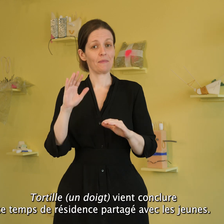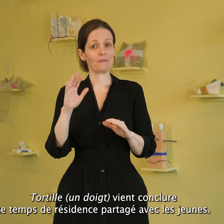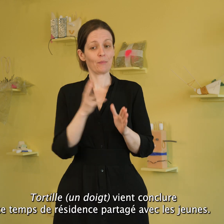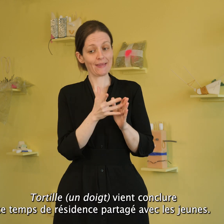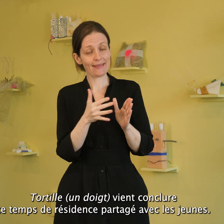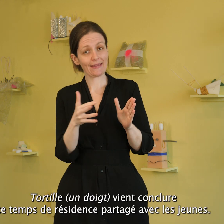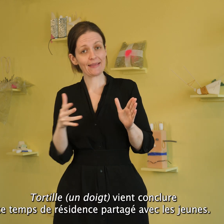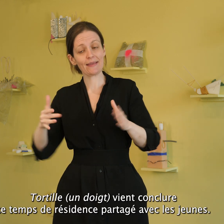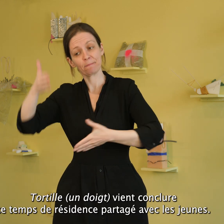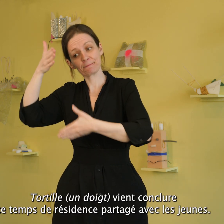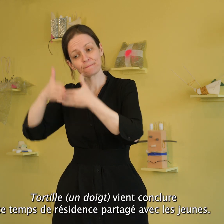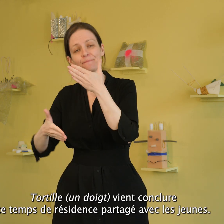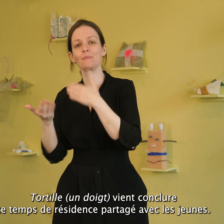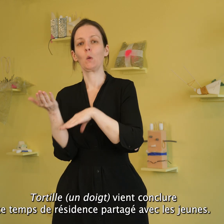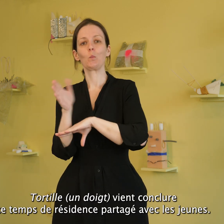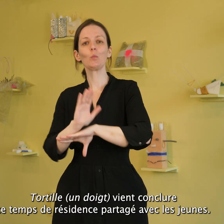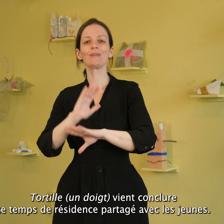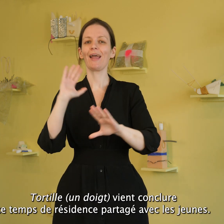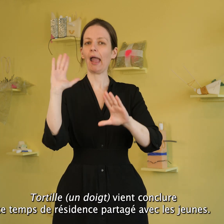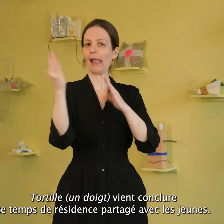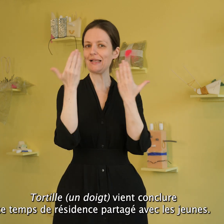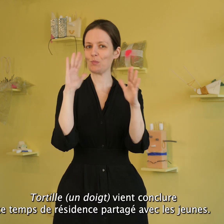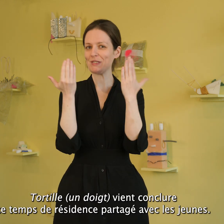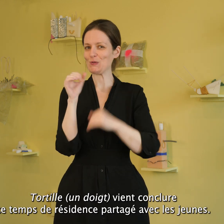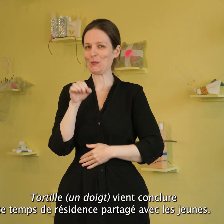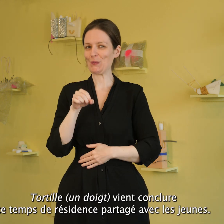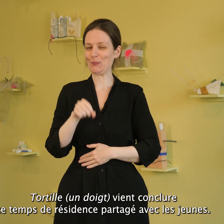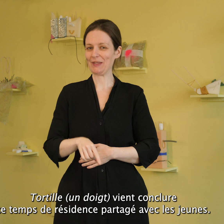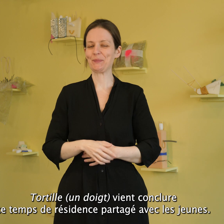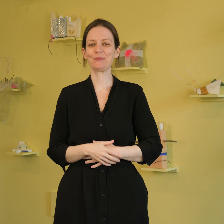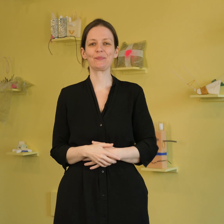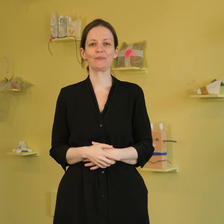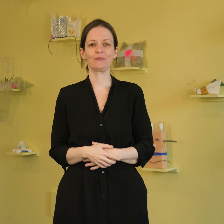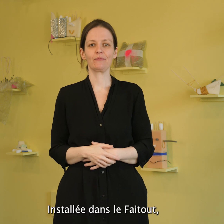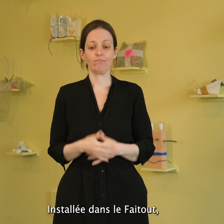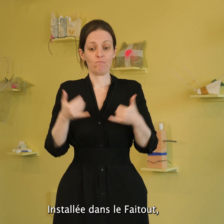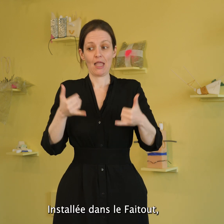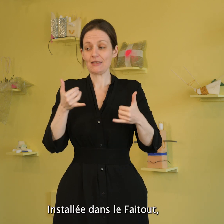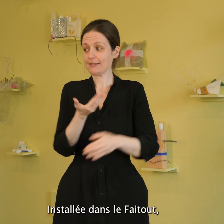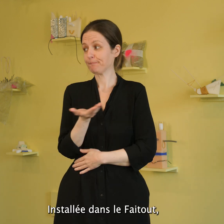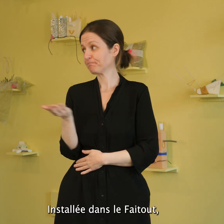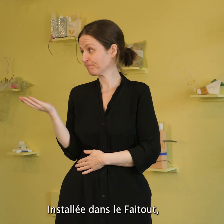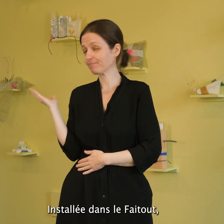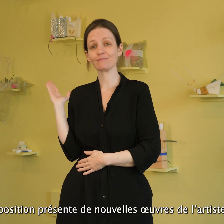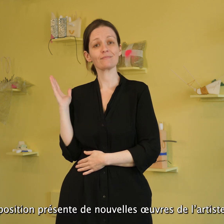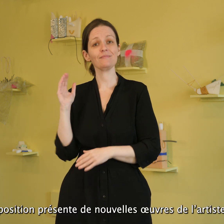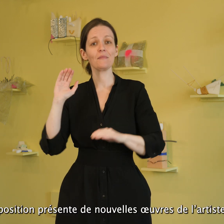Tortille, un doigt vient conclure ce temps de résidence partagé avec les jeunes. Installée dans le Fétou,